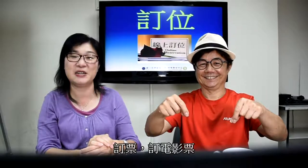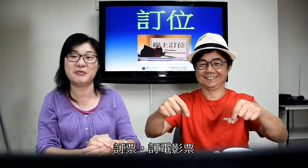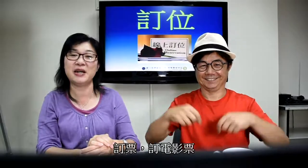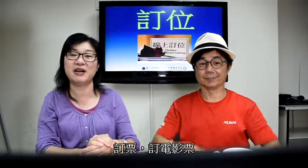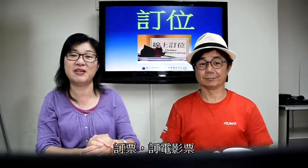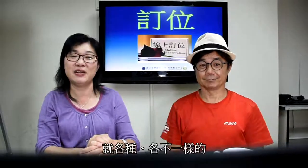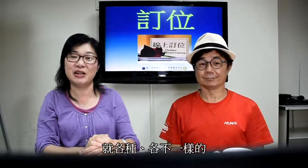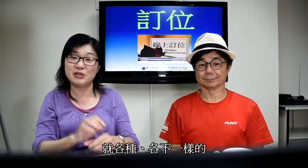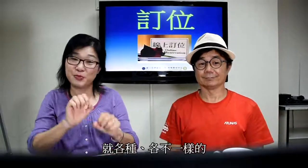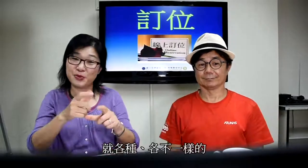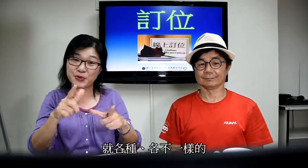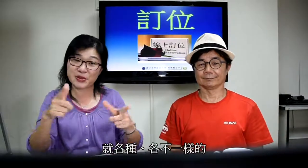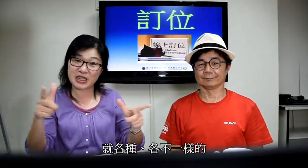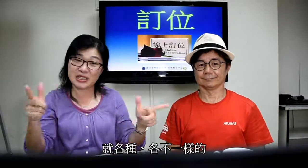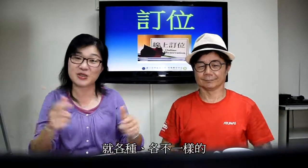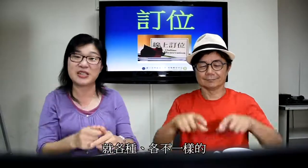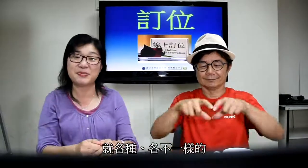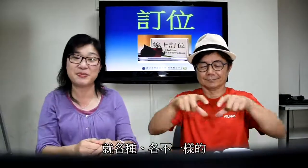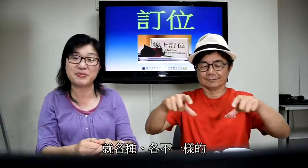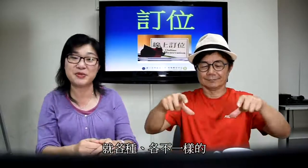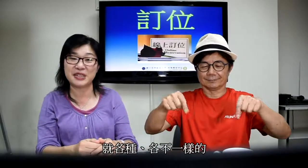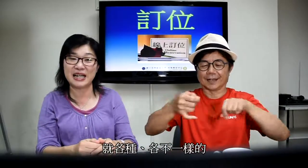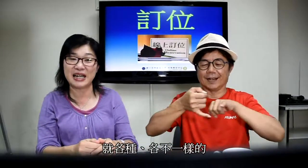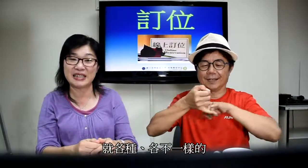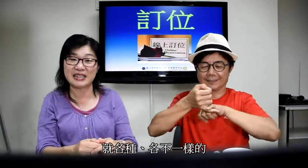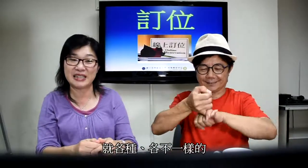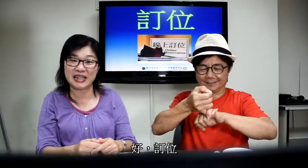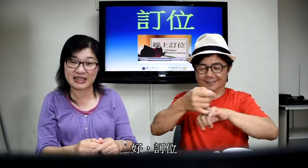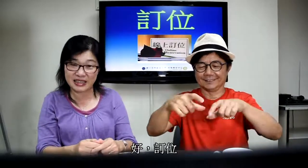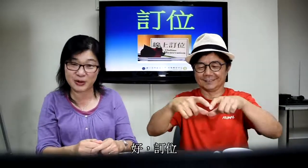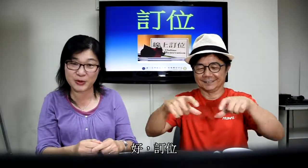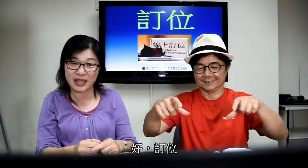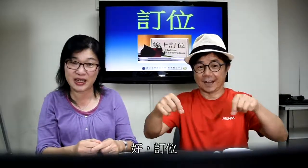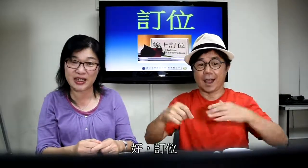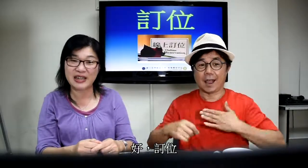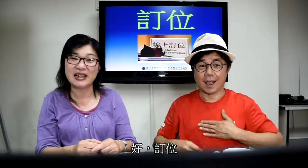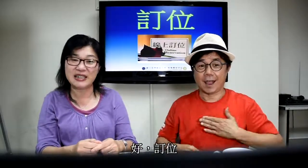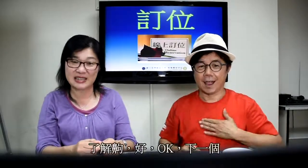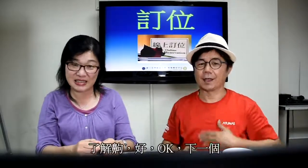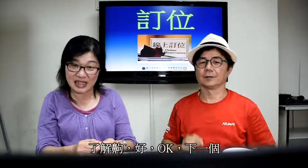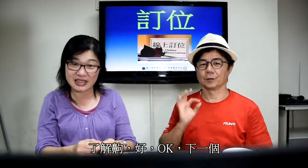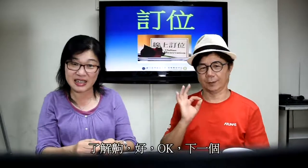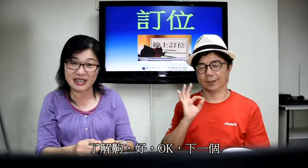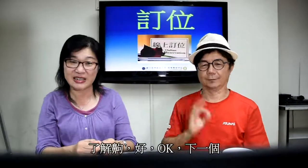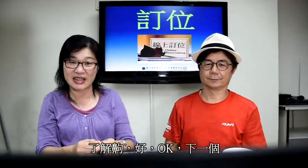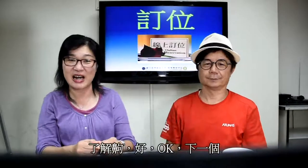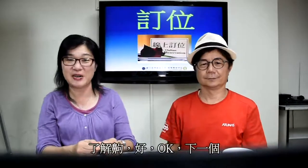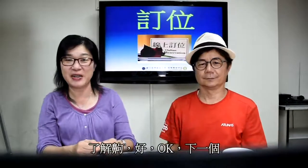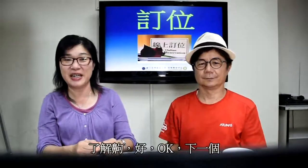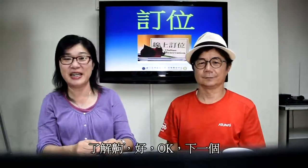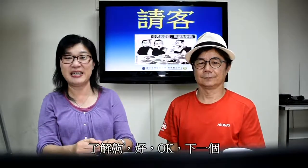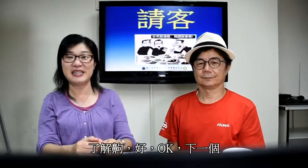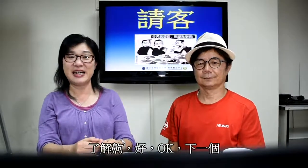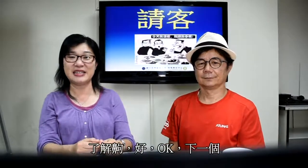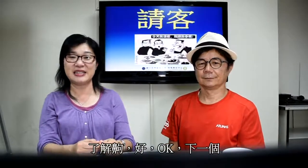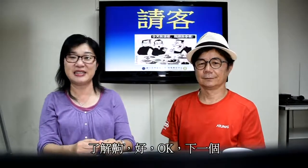票就不各种各不一样的定位，了解哦。好 ，OK， 下一个请